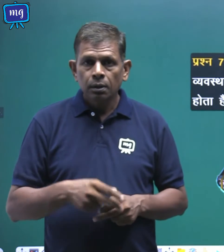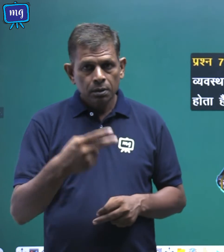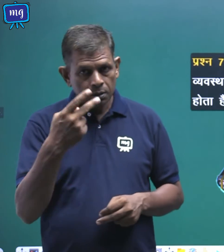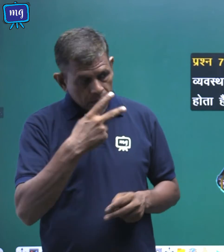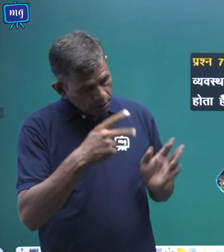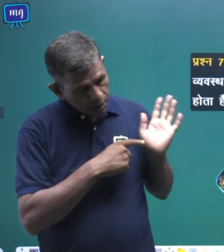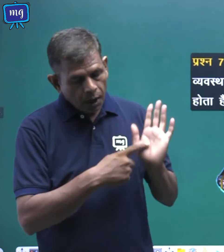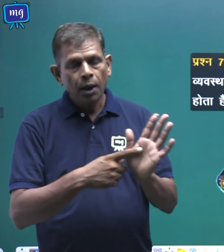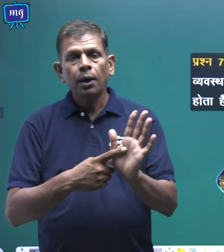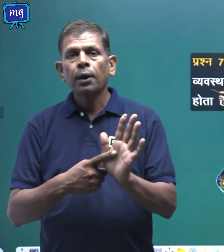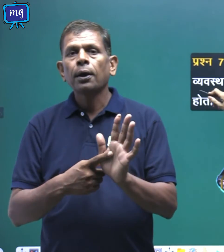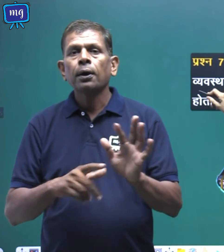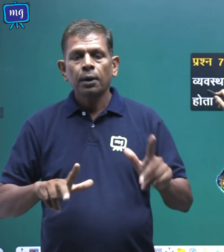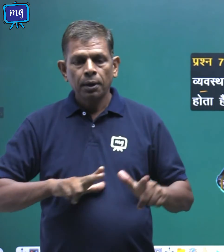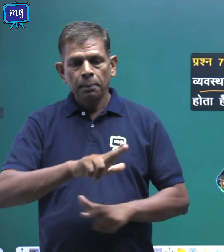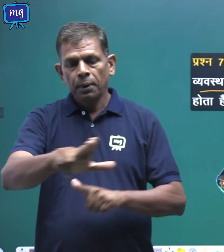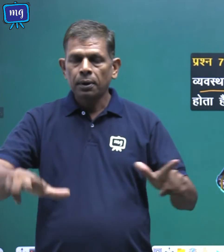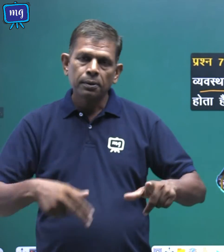दर्शाई गई व्यवस्था में